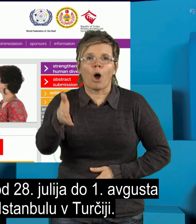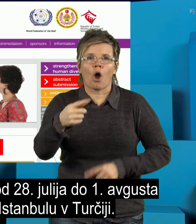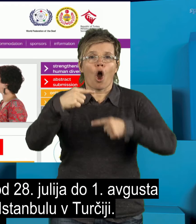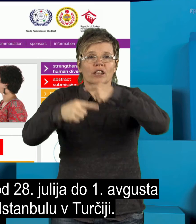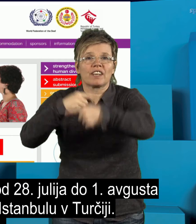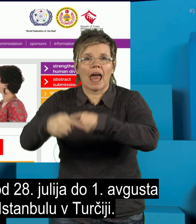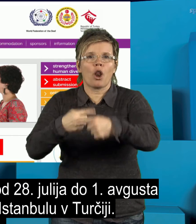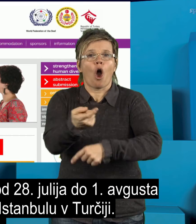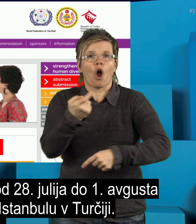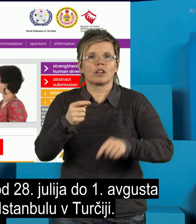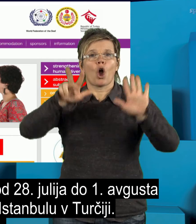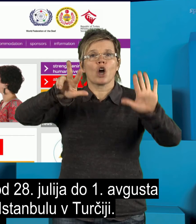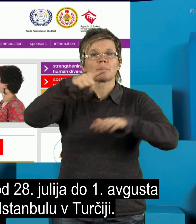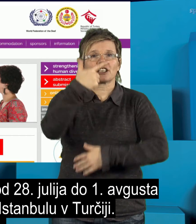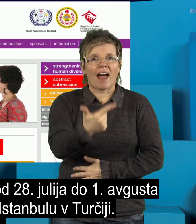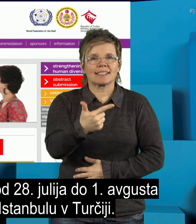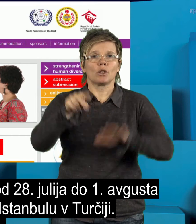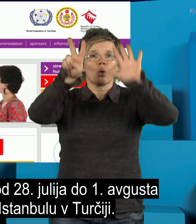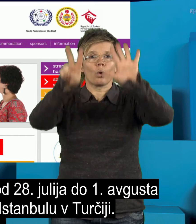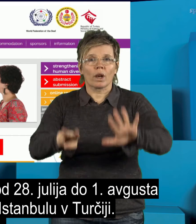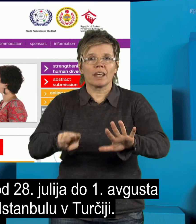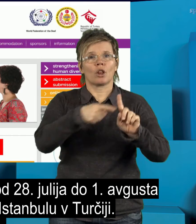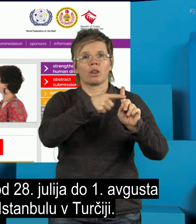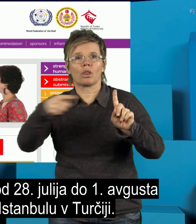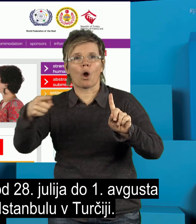avgusta letos v Istanbulu v Turčiji.